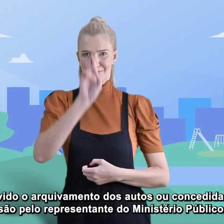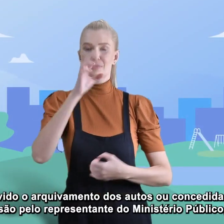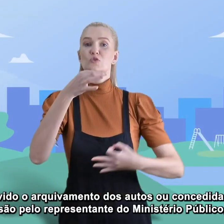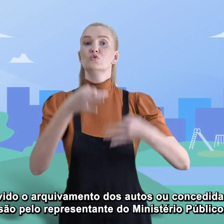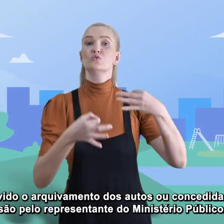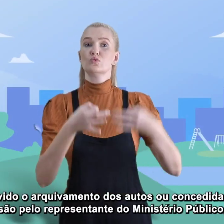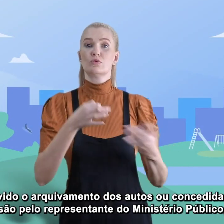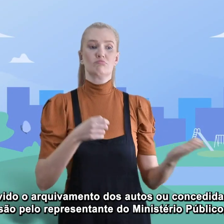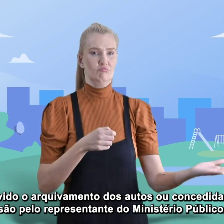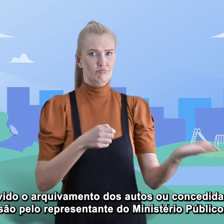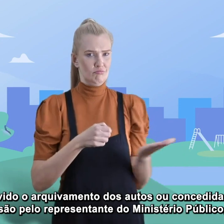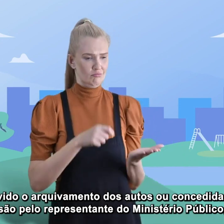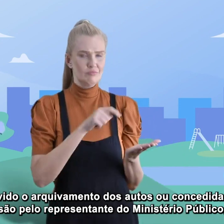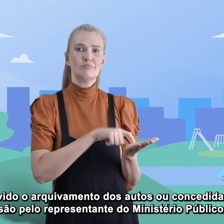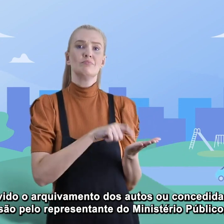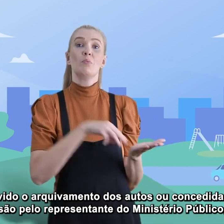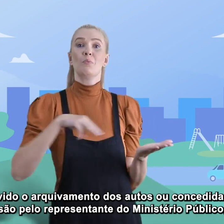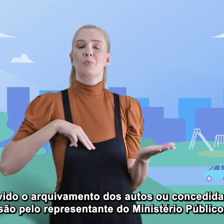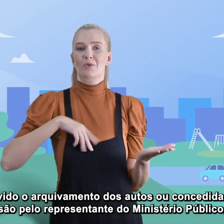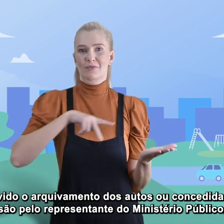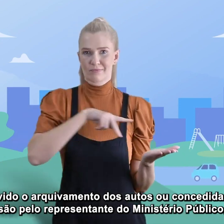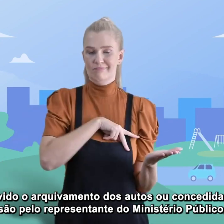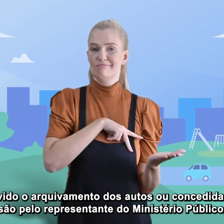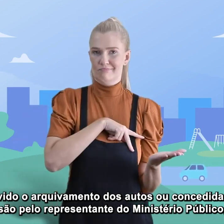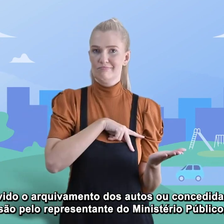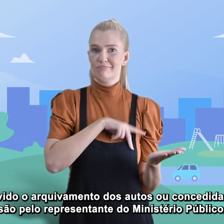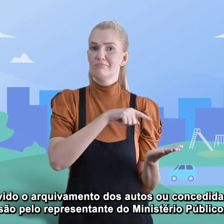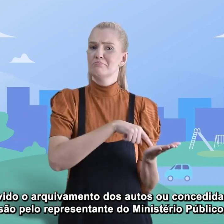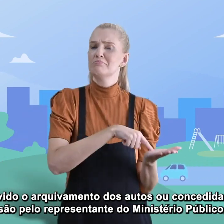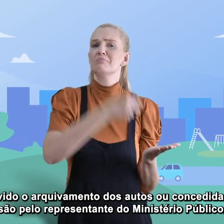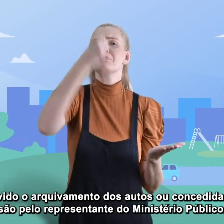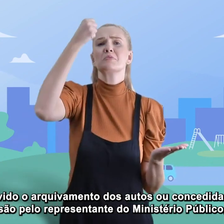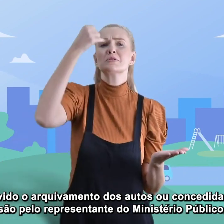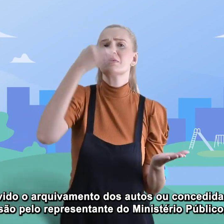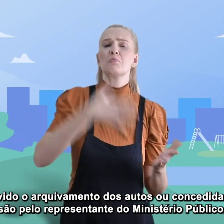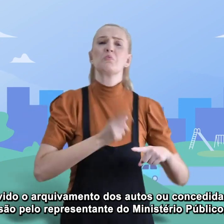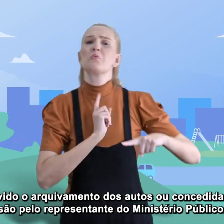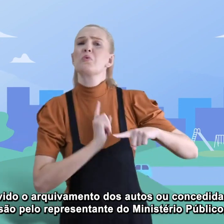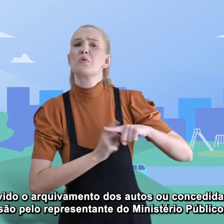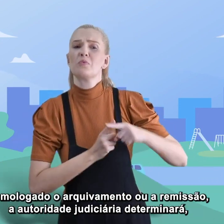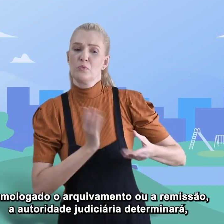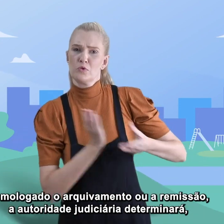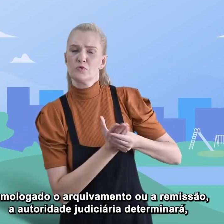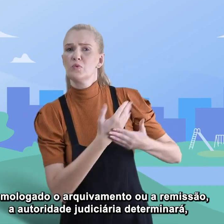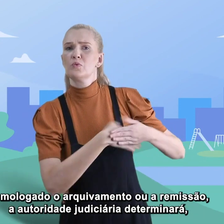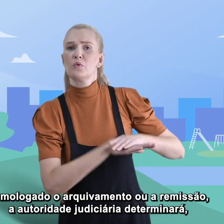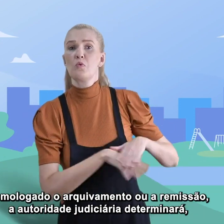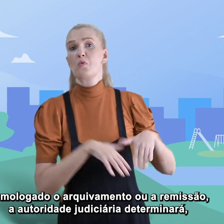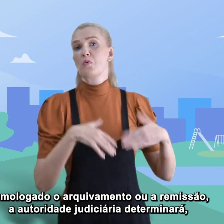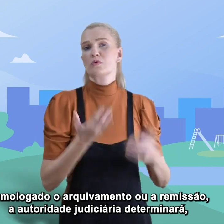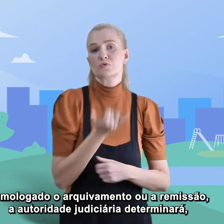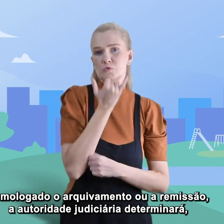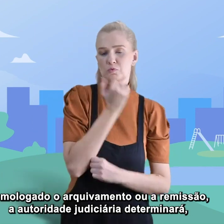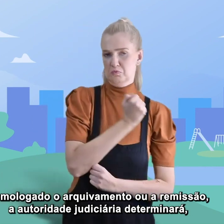Promovido o arquivamento dos autos ou concedida a remissão pelo representante do Ministério Público, homologado o arquivamento ou a